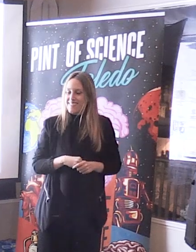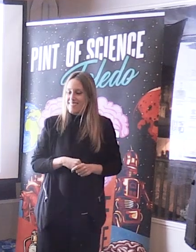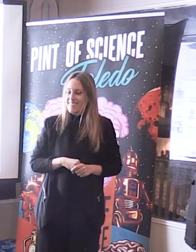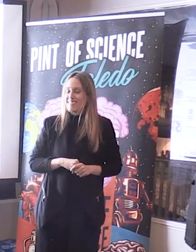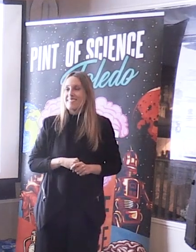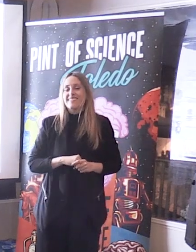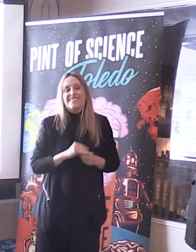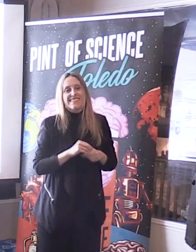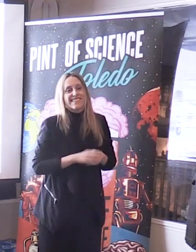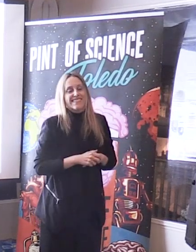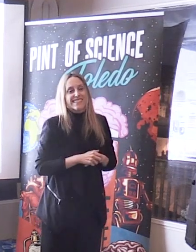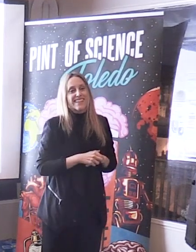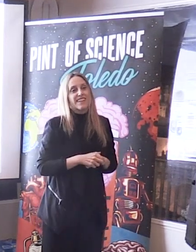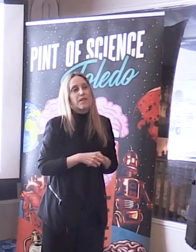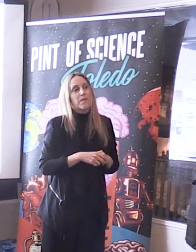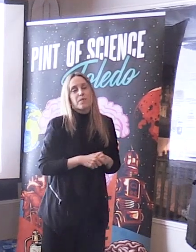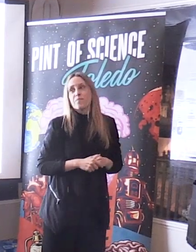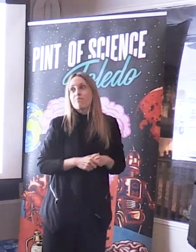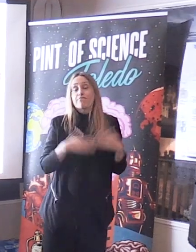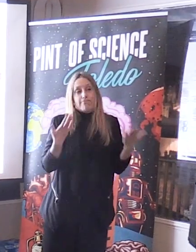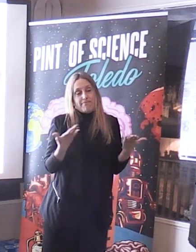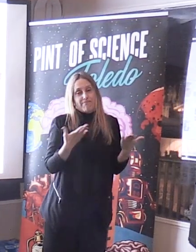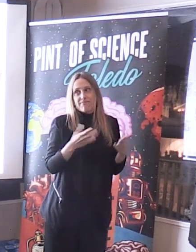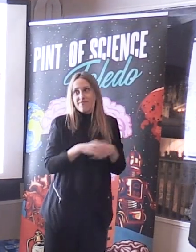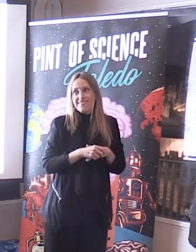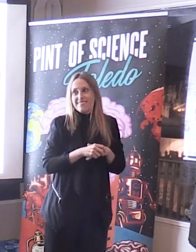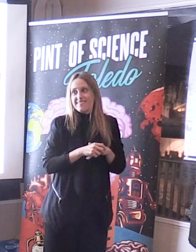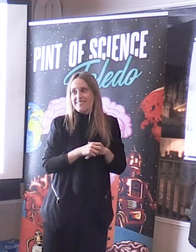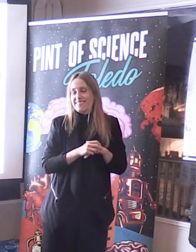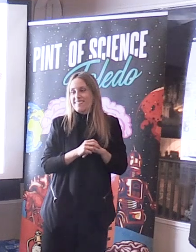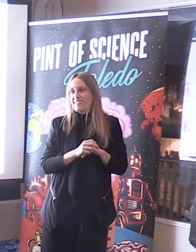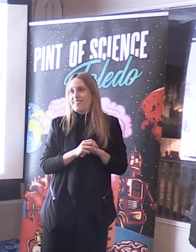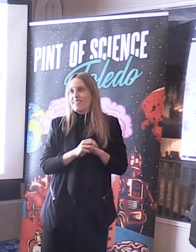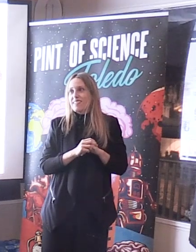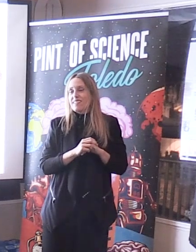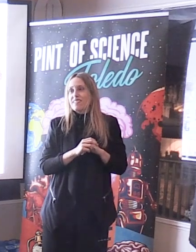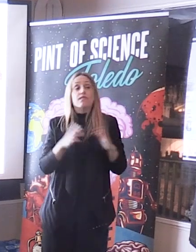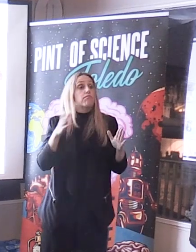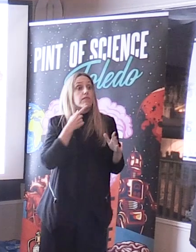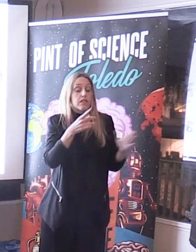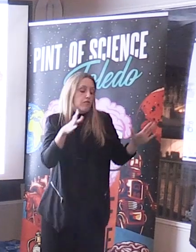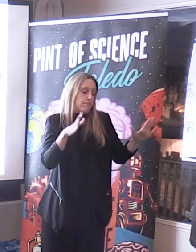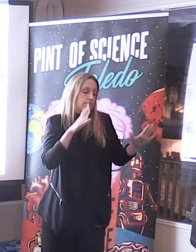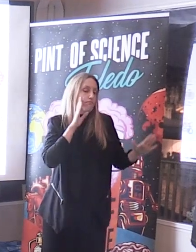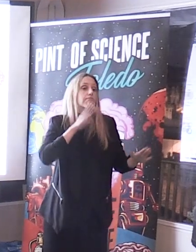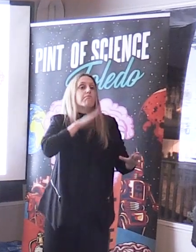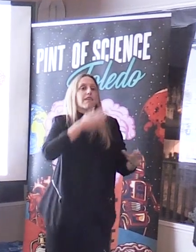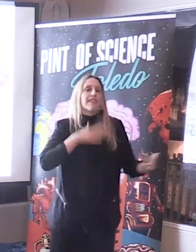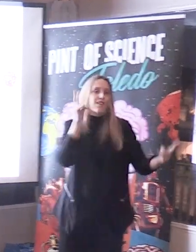nos gustaría, no al que acaban pasándole todos los días por dejarlas ahí como caigan. Lo dicho, nos vemos mañana.